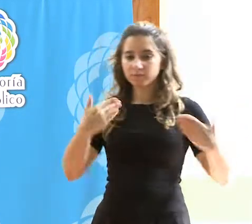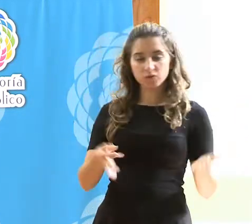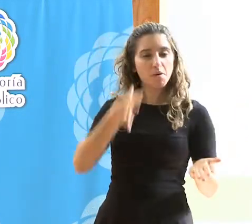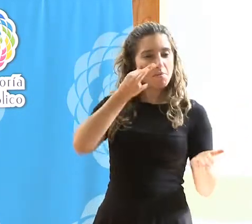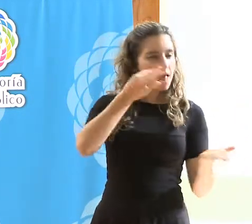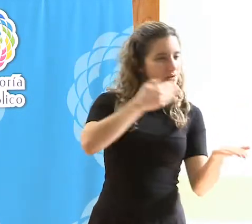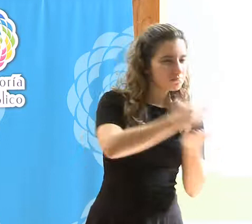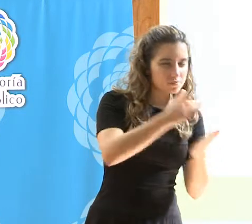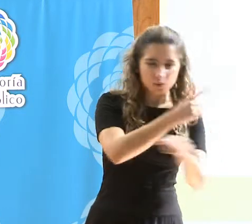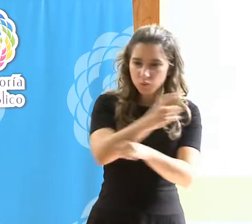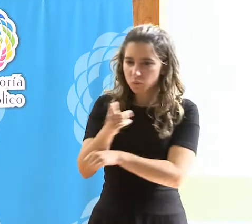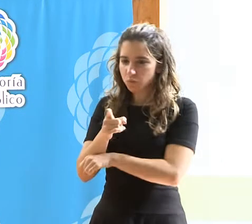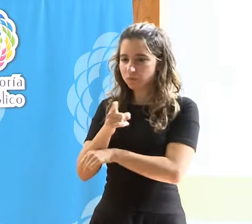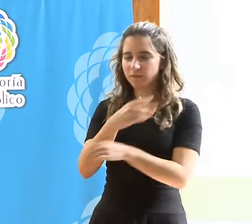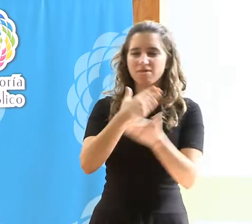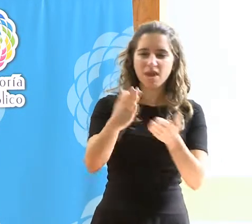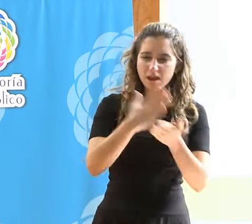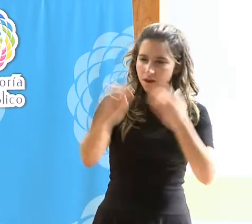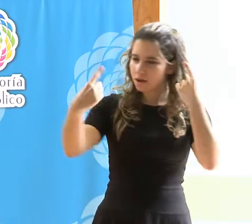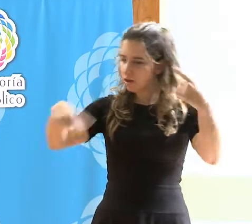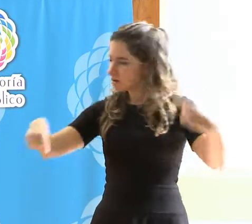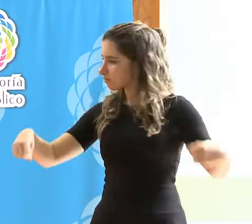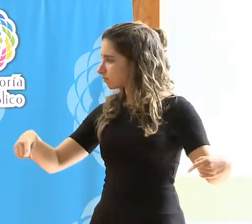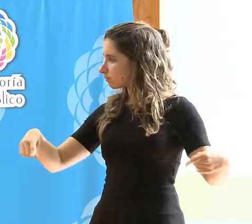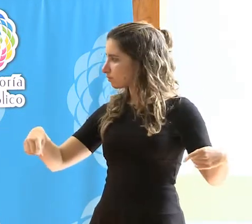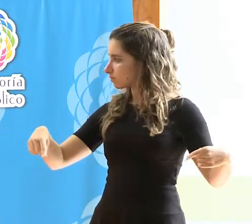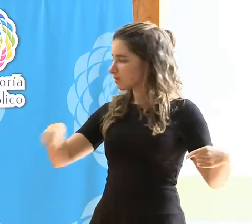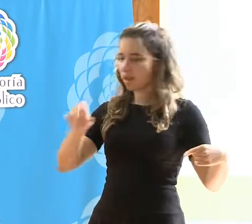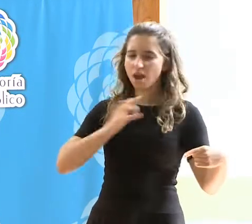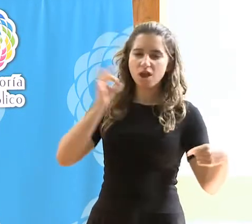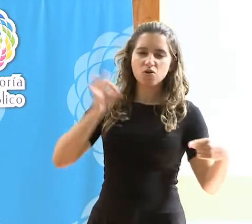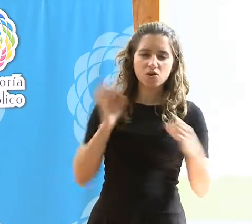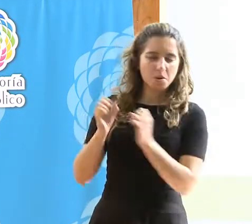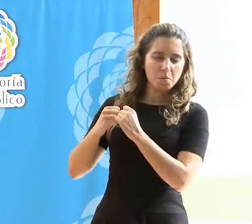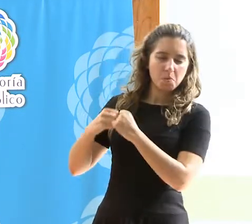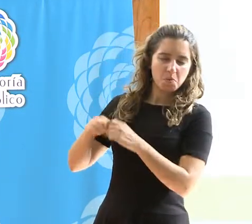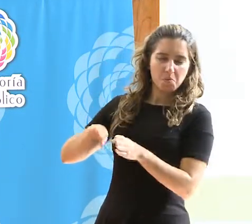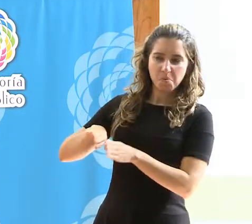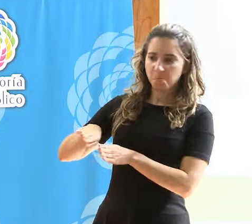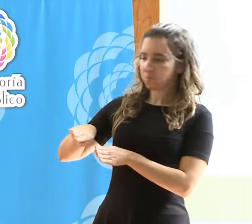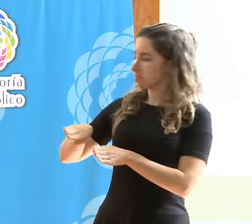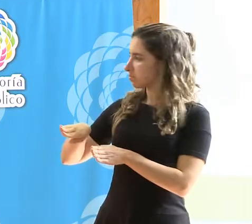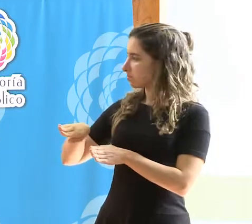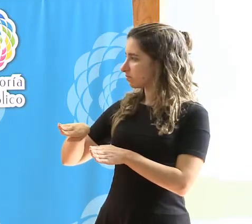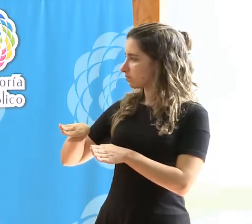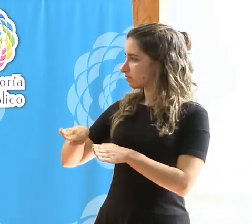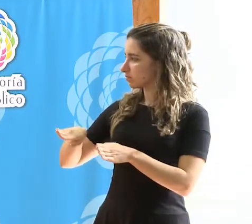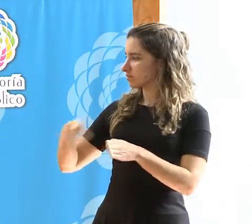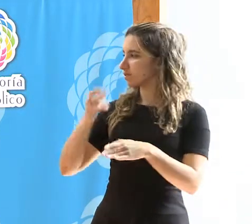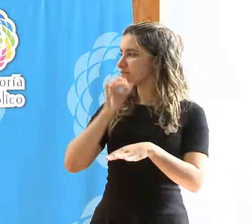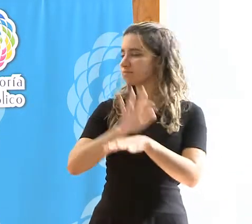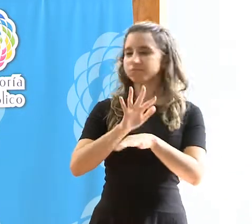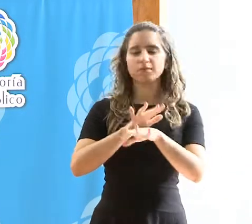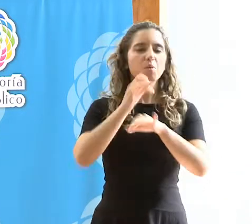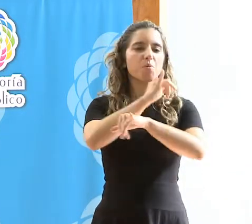racismo y muchas otras formas de discriminación se escondieron por años detrás de inocentes publicidades